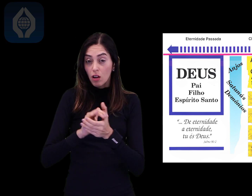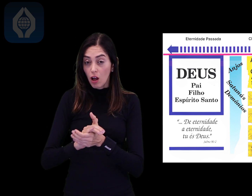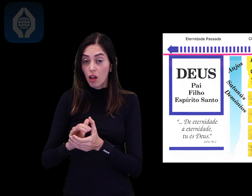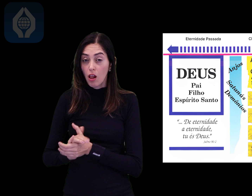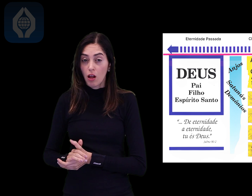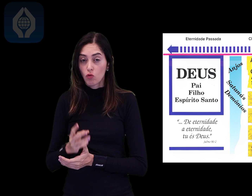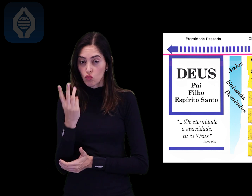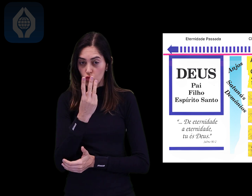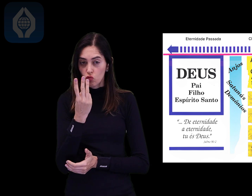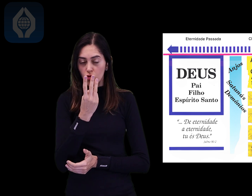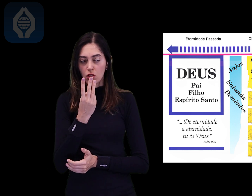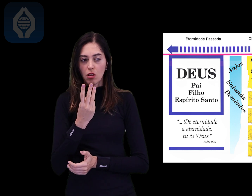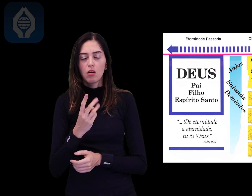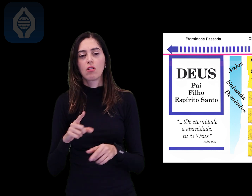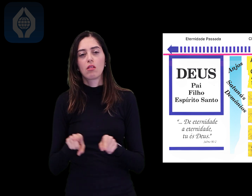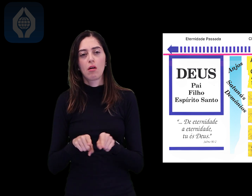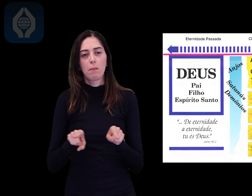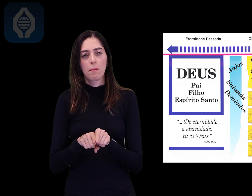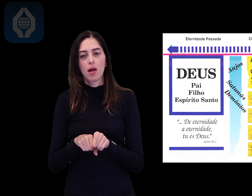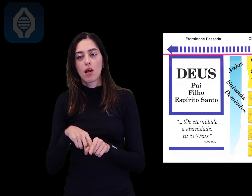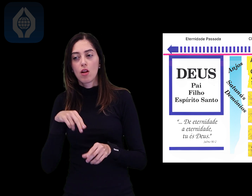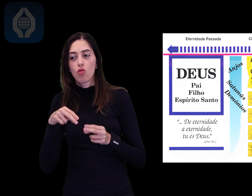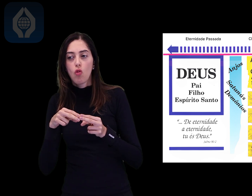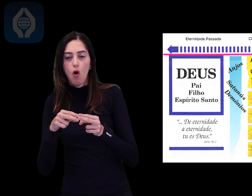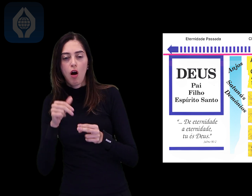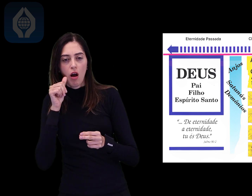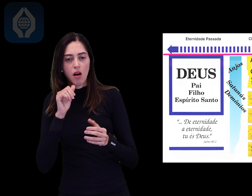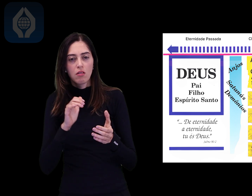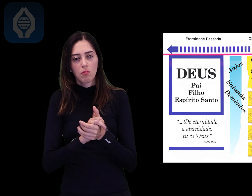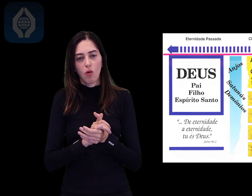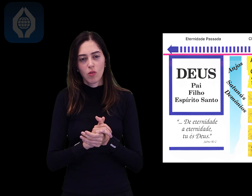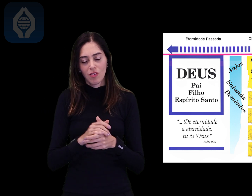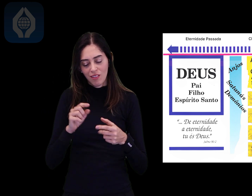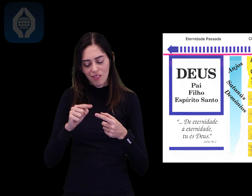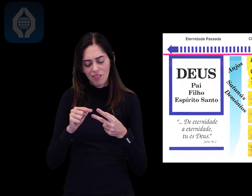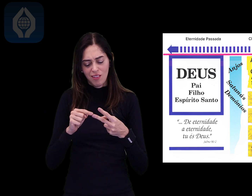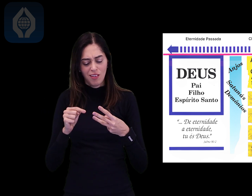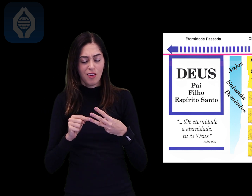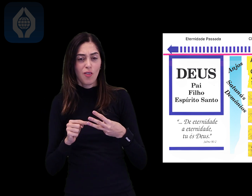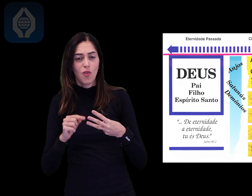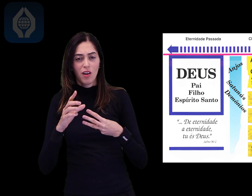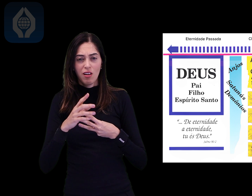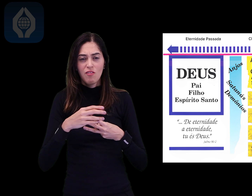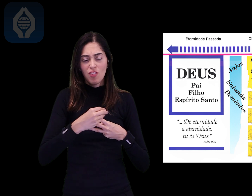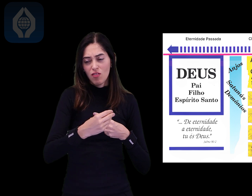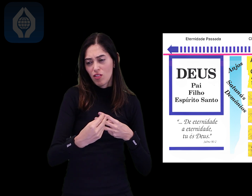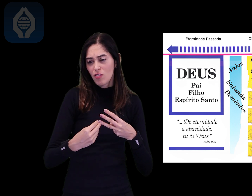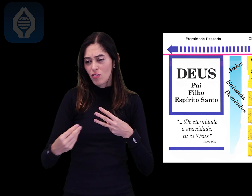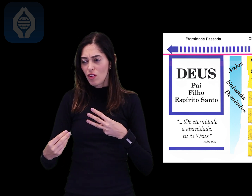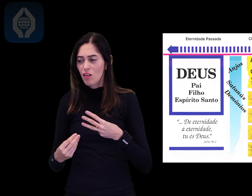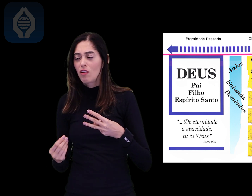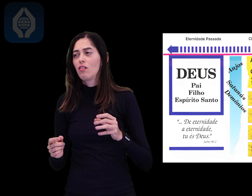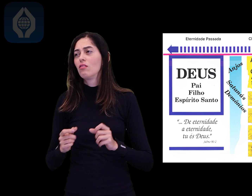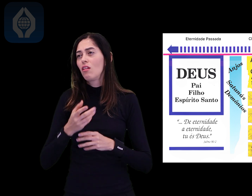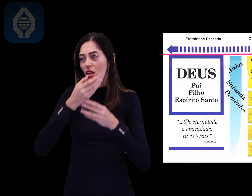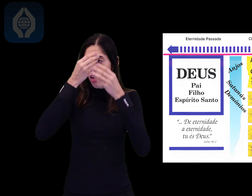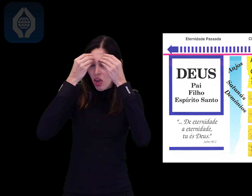cheia de habitantes. A maioria dos descendentes de Noé logo se esqueceu do terrível julgamento de Deus sobre a terra através